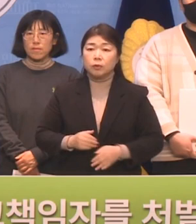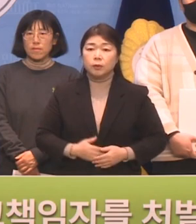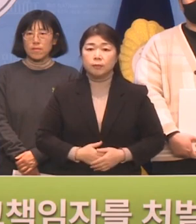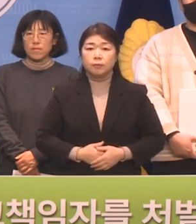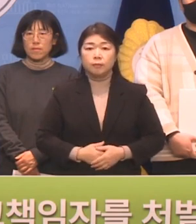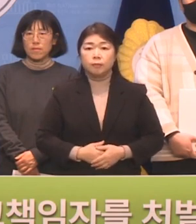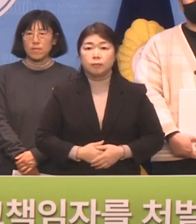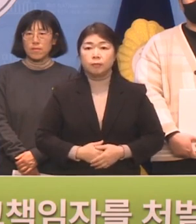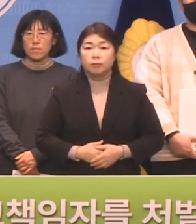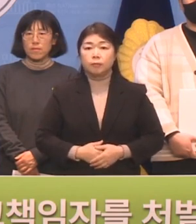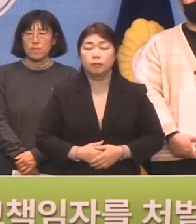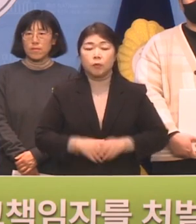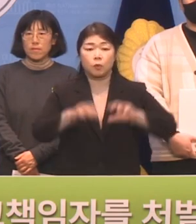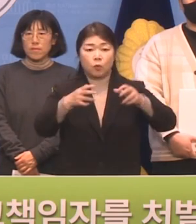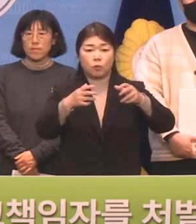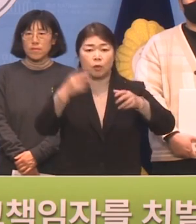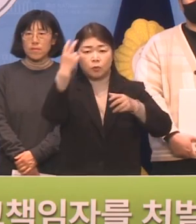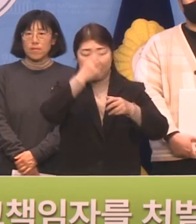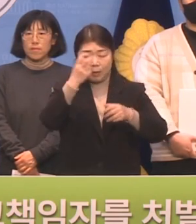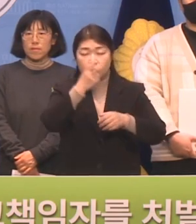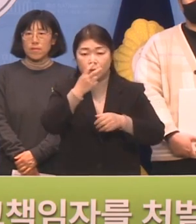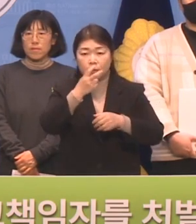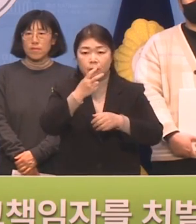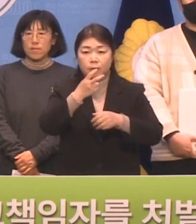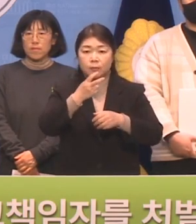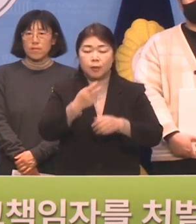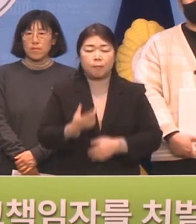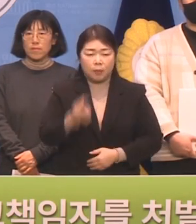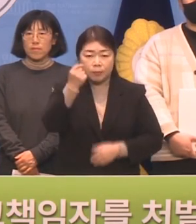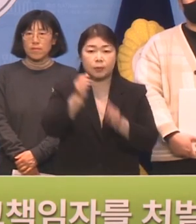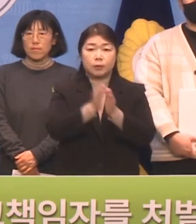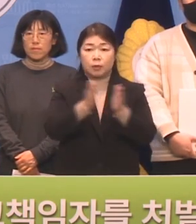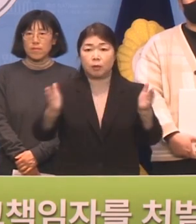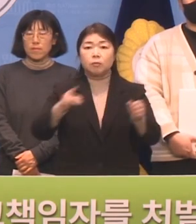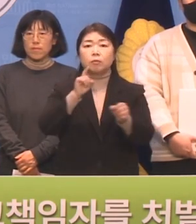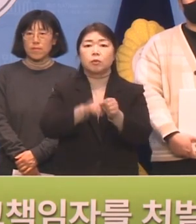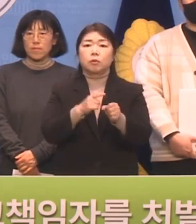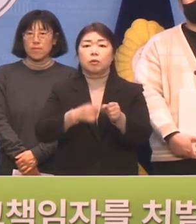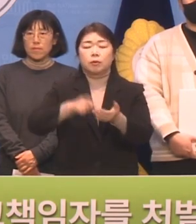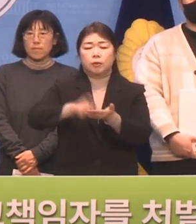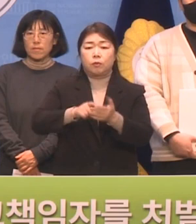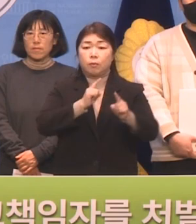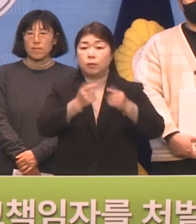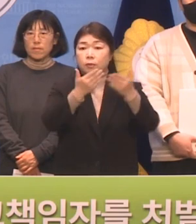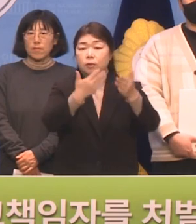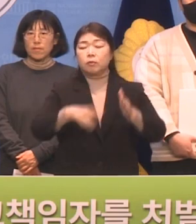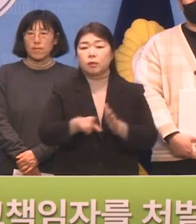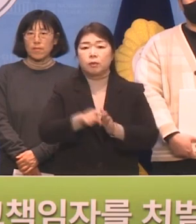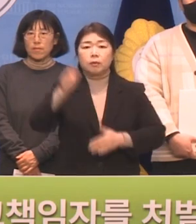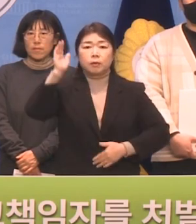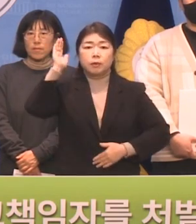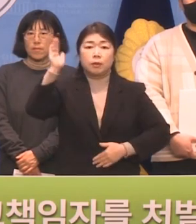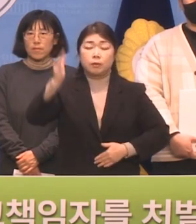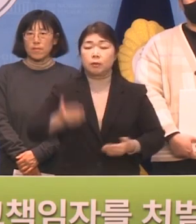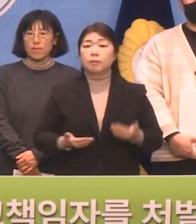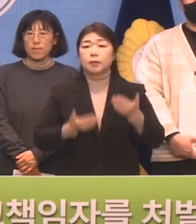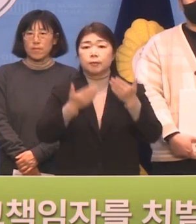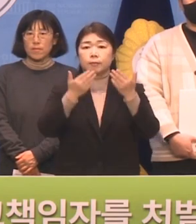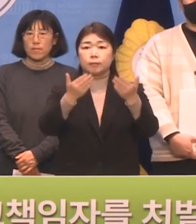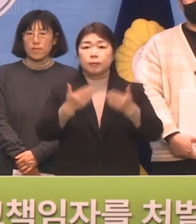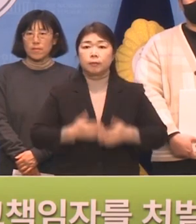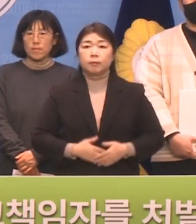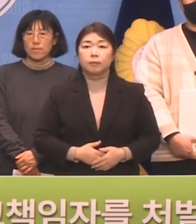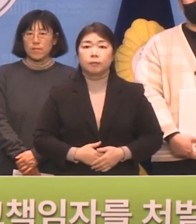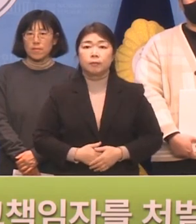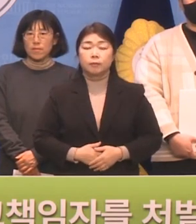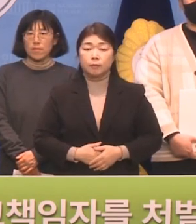그리고 국정조사를 빠르게 실시하라고 촉구하기 위한 기자회견을 하는